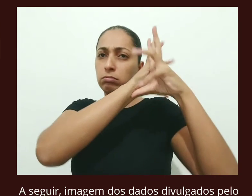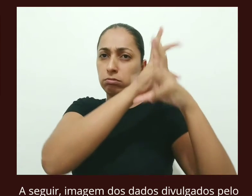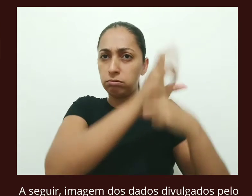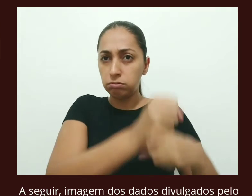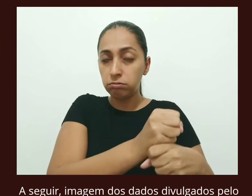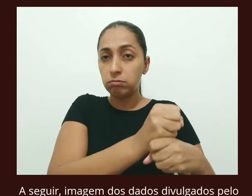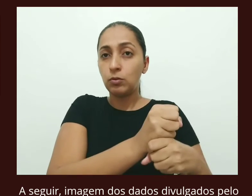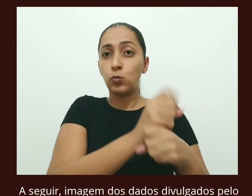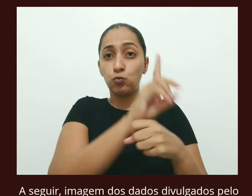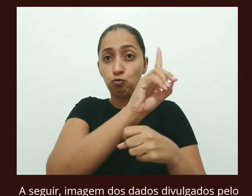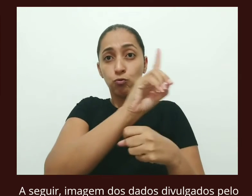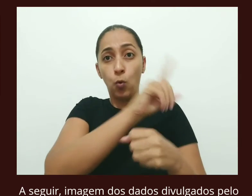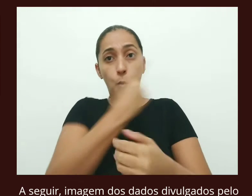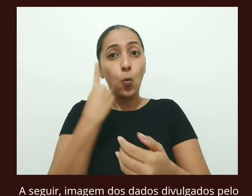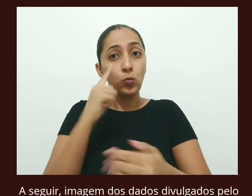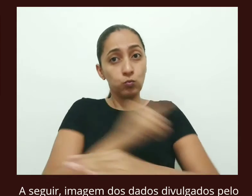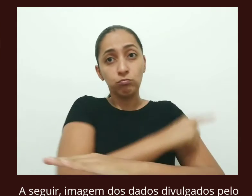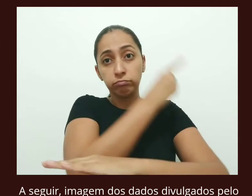números totais